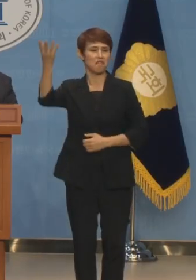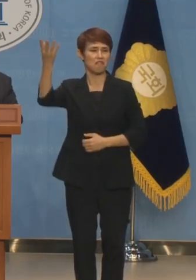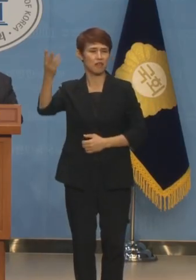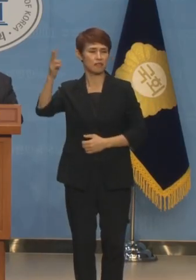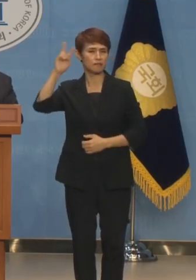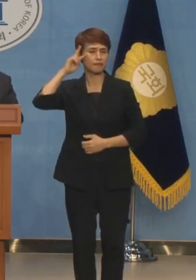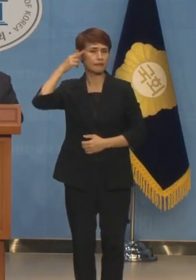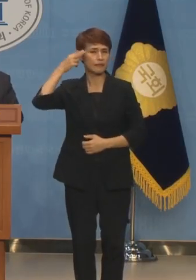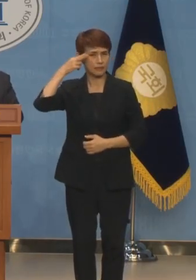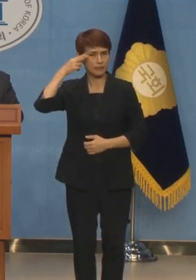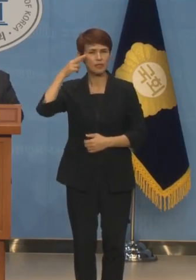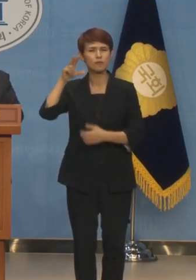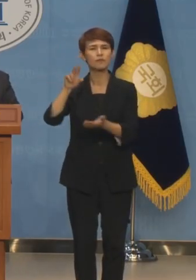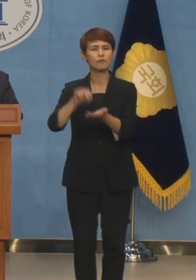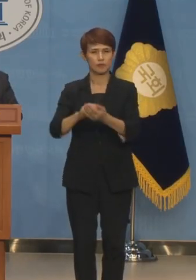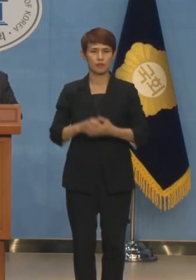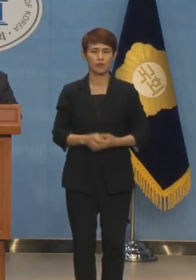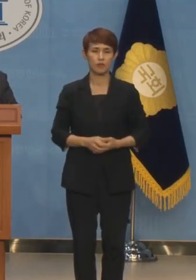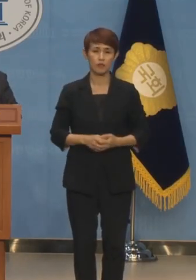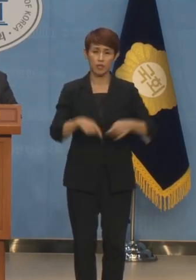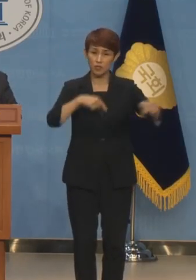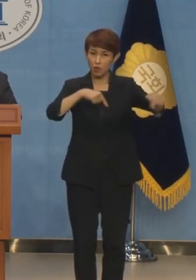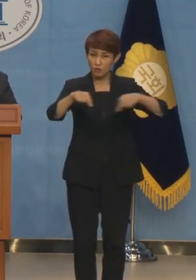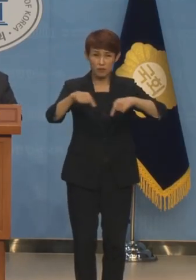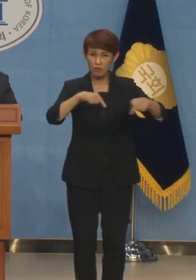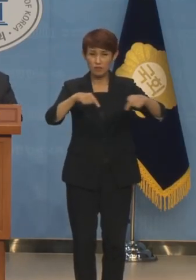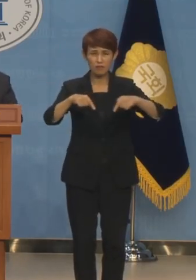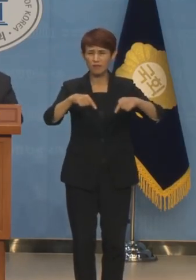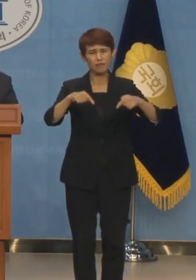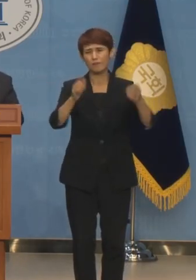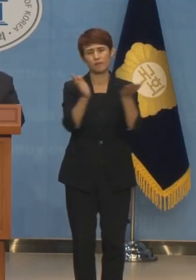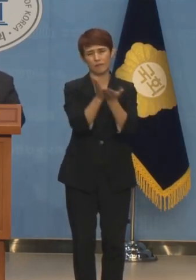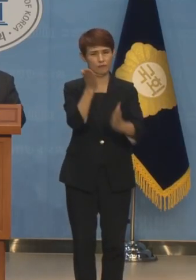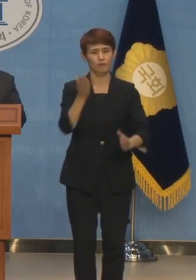빠져 있습니다. 정치는 그런 것이 아닙니다.